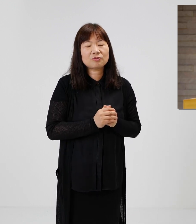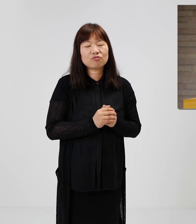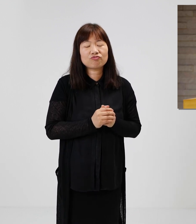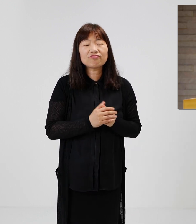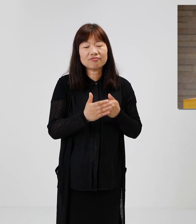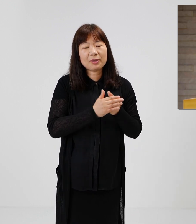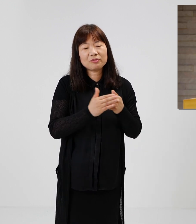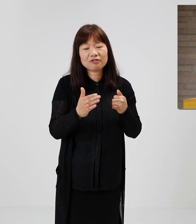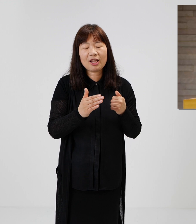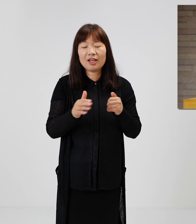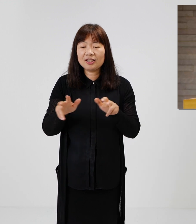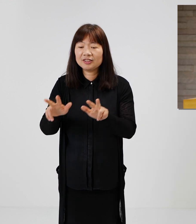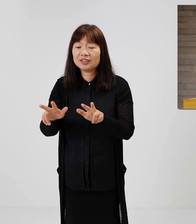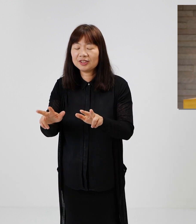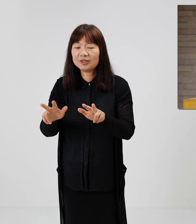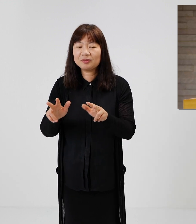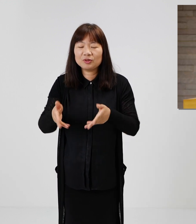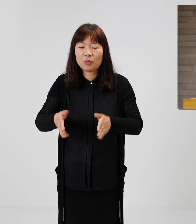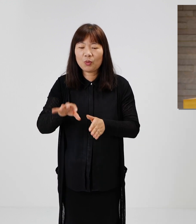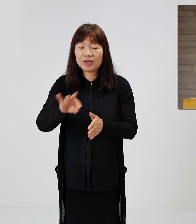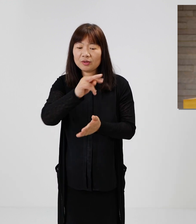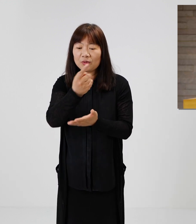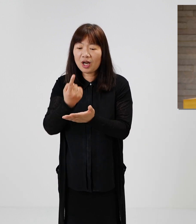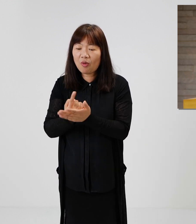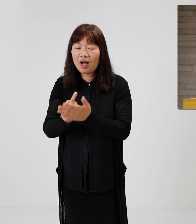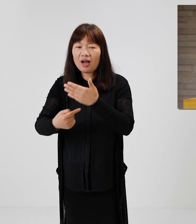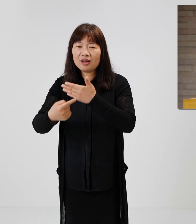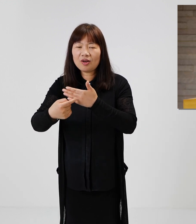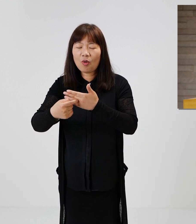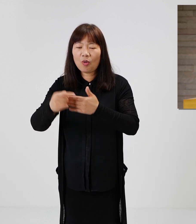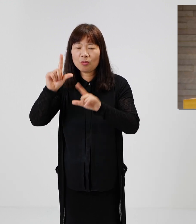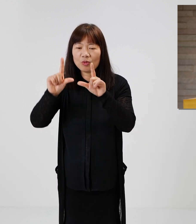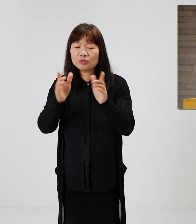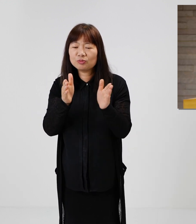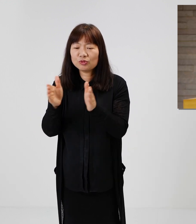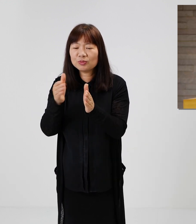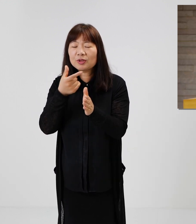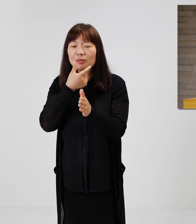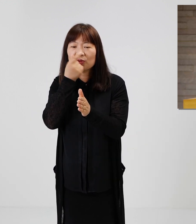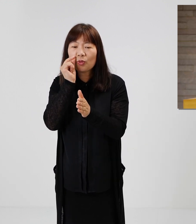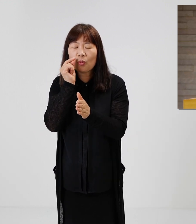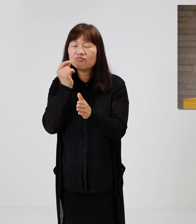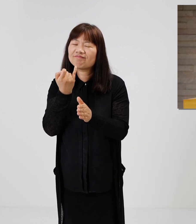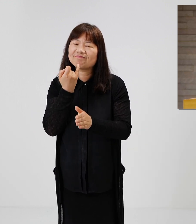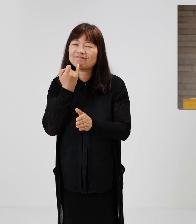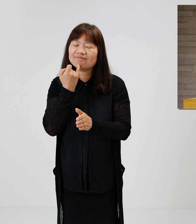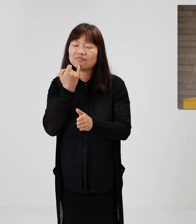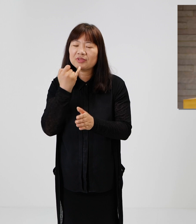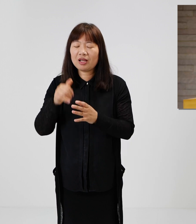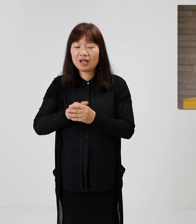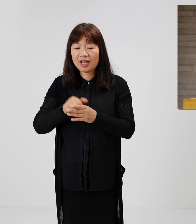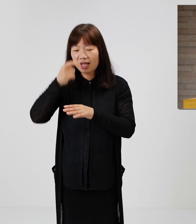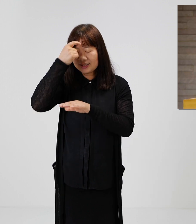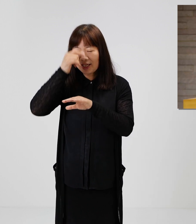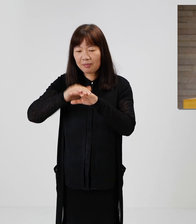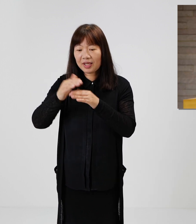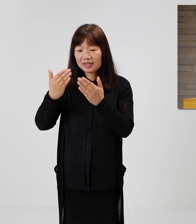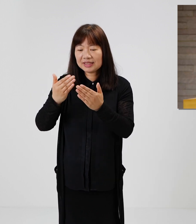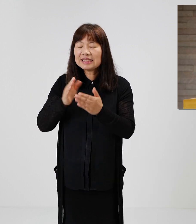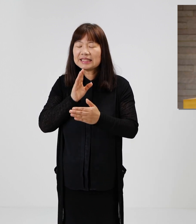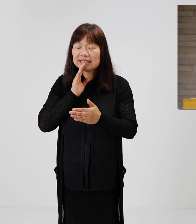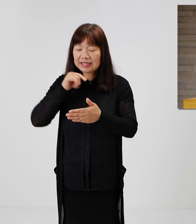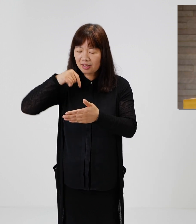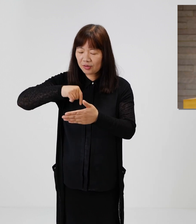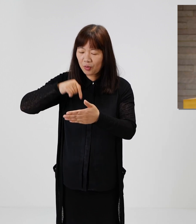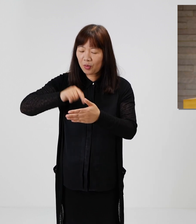갖춰지면 어떠냐? 모양새가 뭐 이러면 어떠냐? 우리가 하나님 앞에 예배 드리는 것이 더